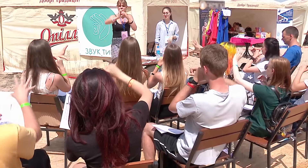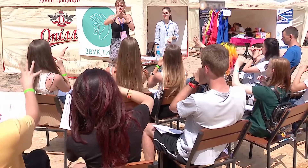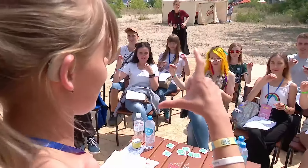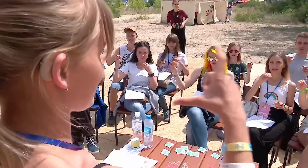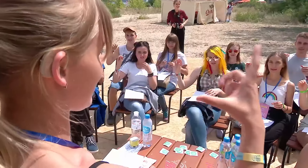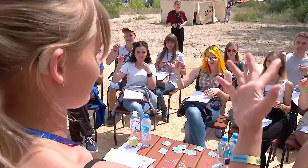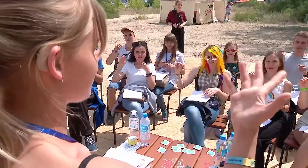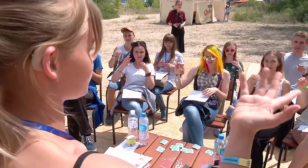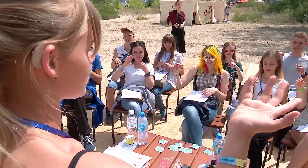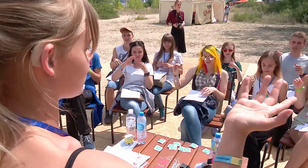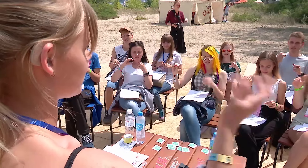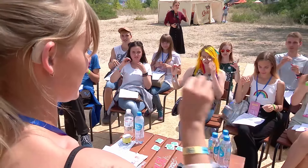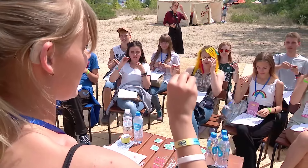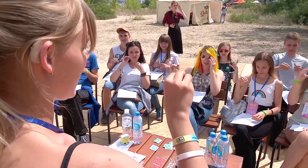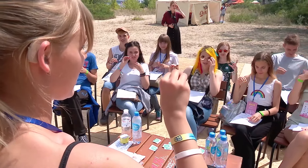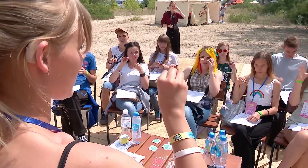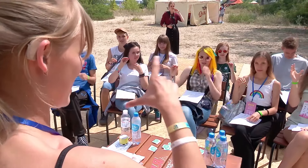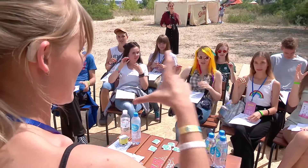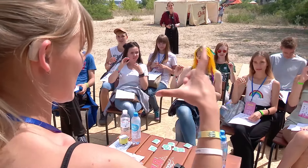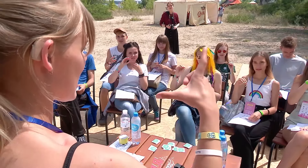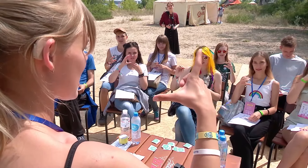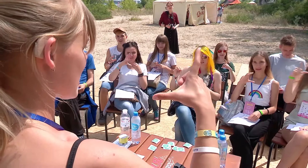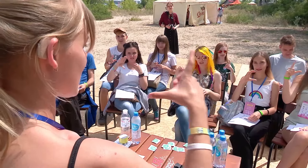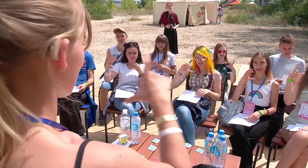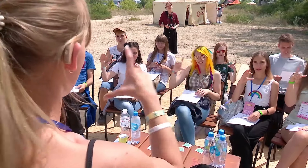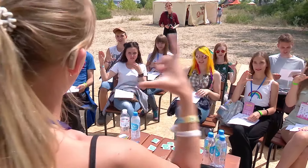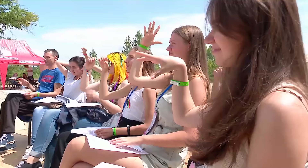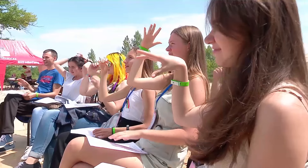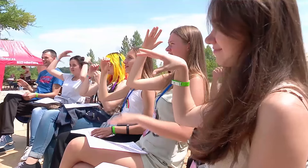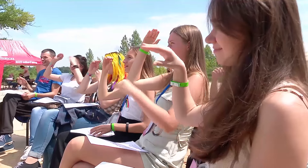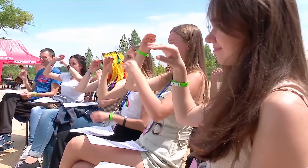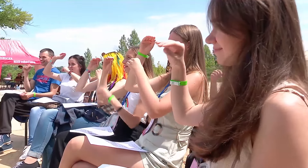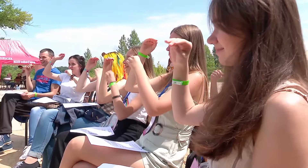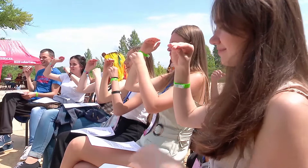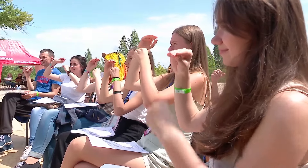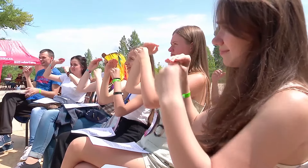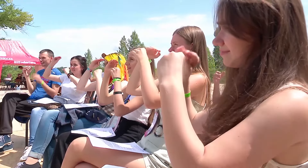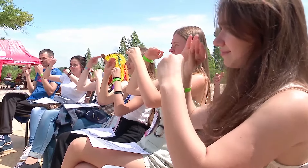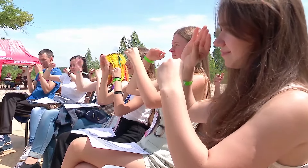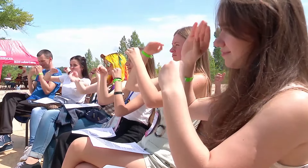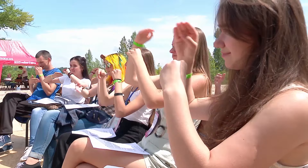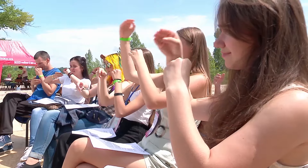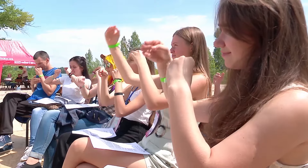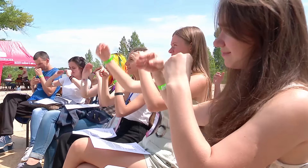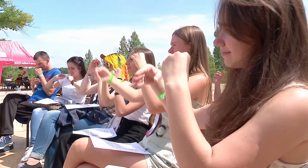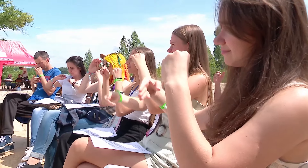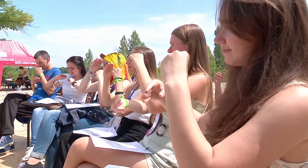без візу, де учасники за годину опанували одну українську композицію жестовою мовою. Заняття почали з